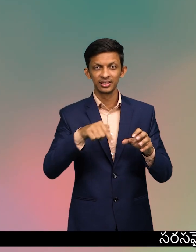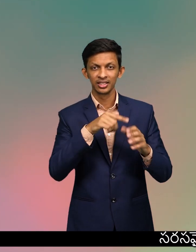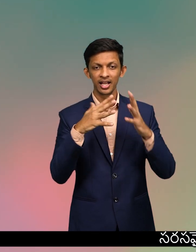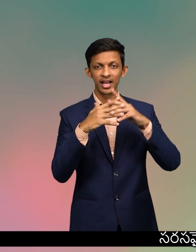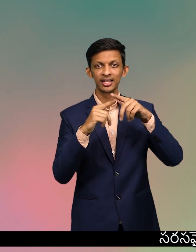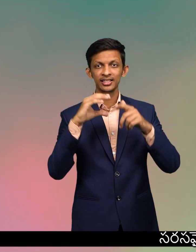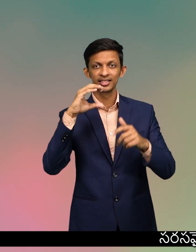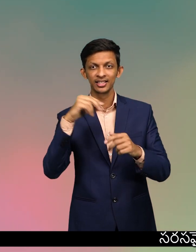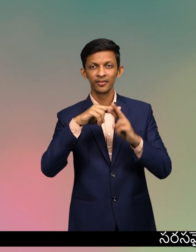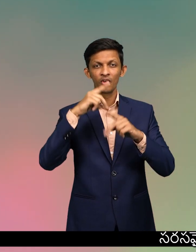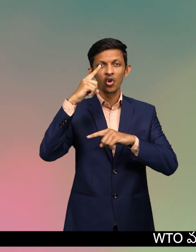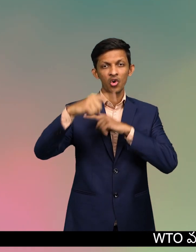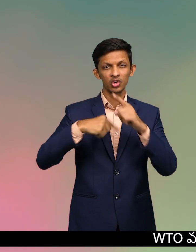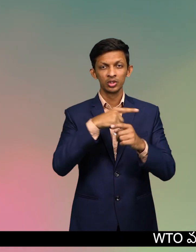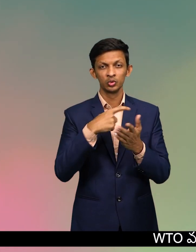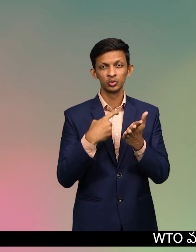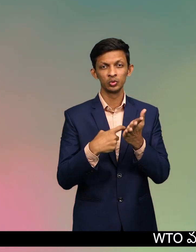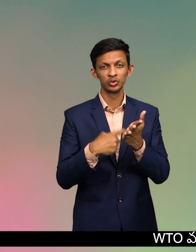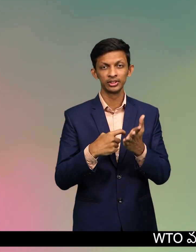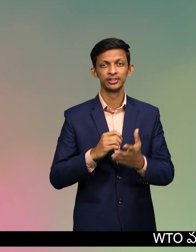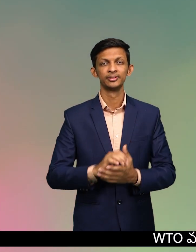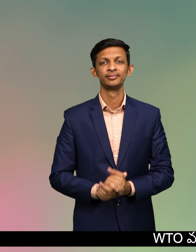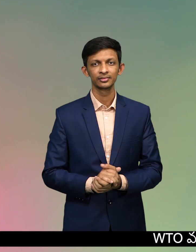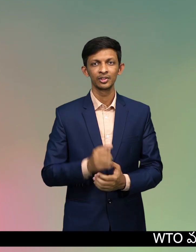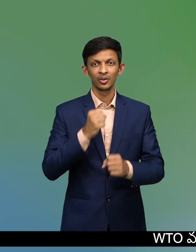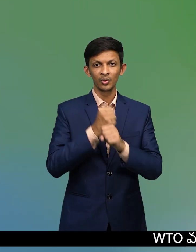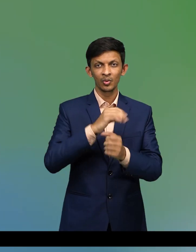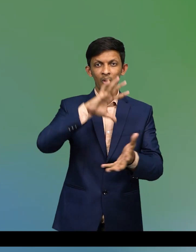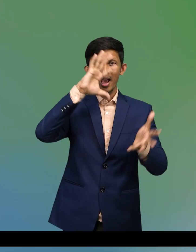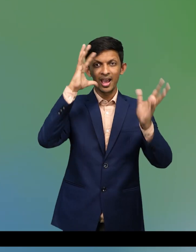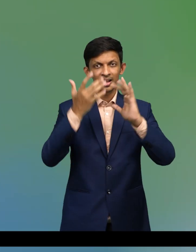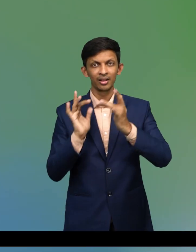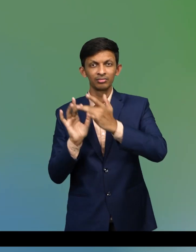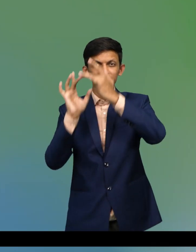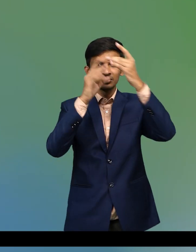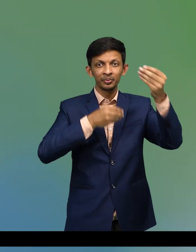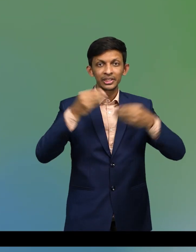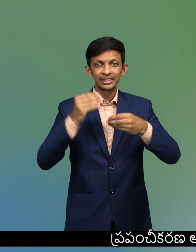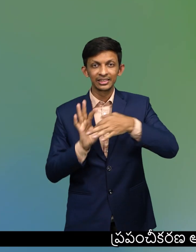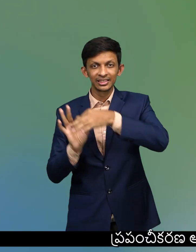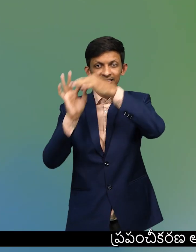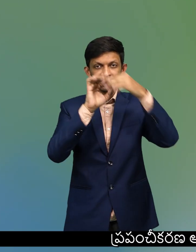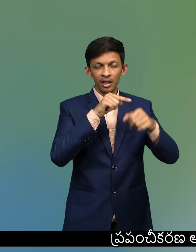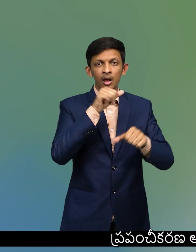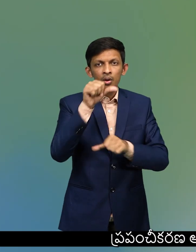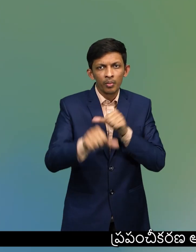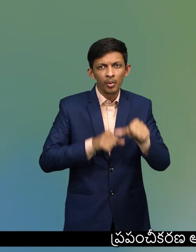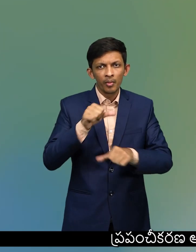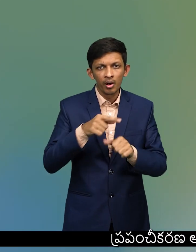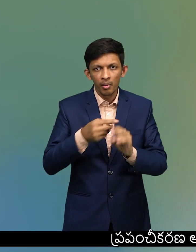సరసమైన నియమాల కోసం WTO వద్ద చర్చలు జరపండి. ముగింపు. ప్రపంచీకరణ అనేది